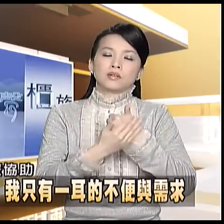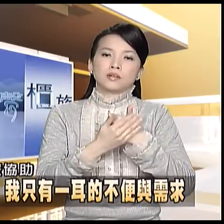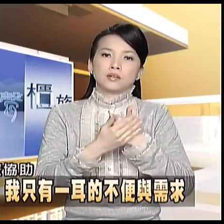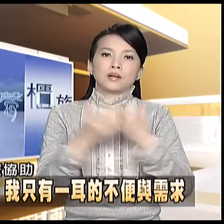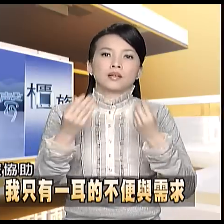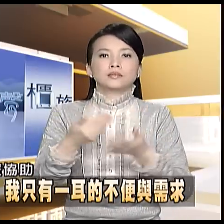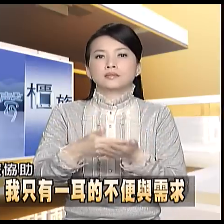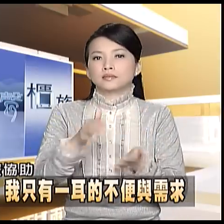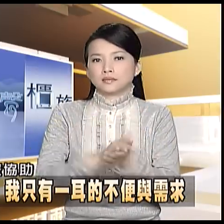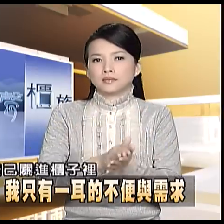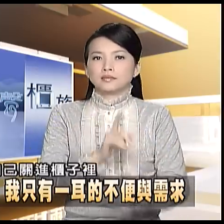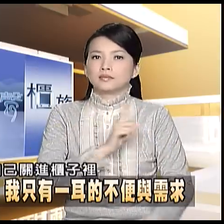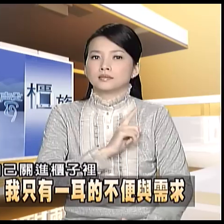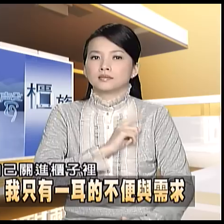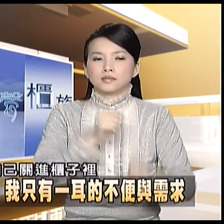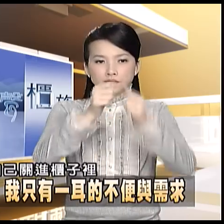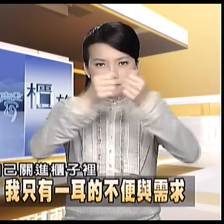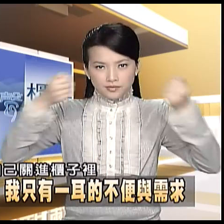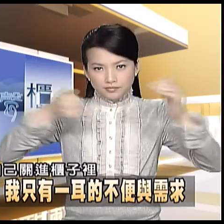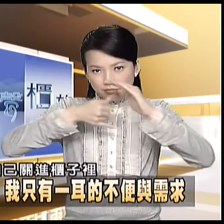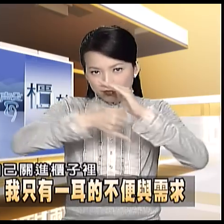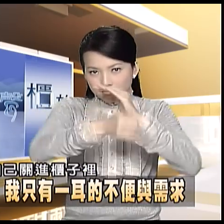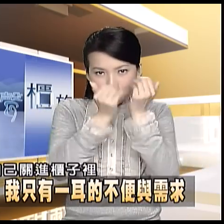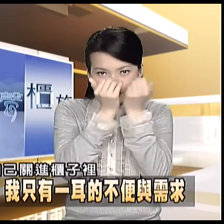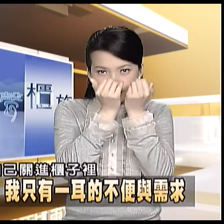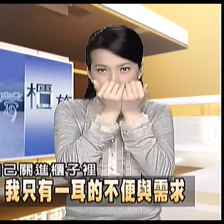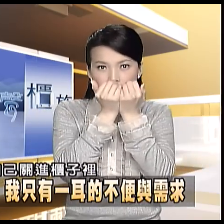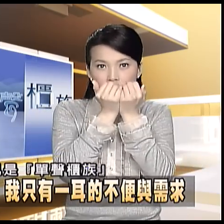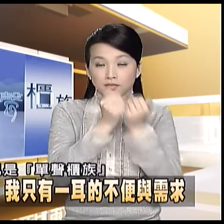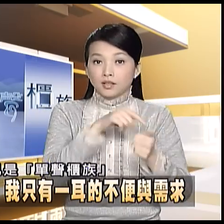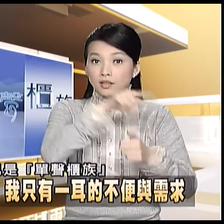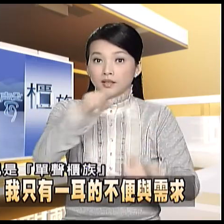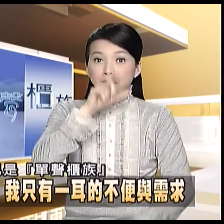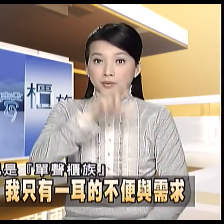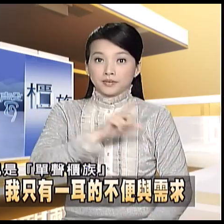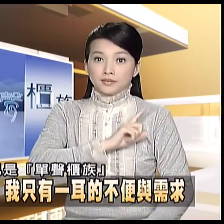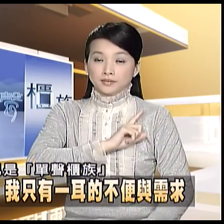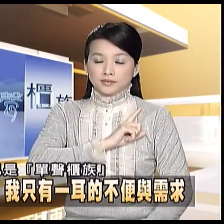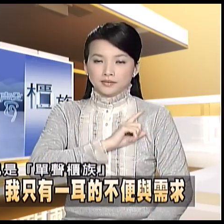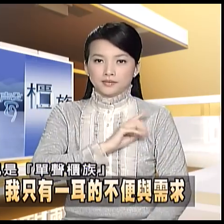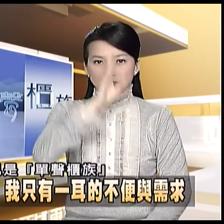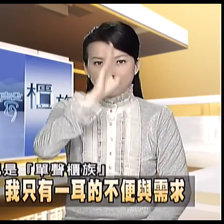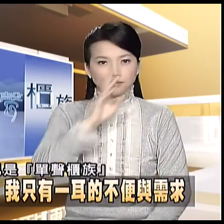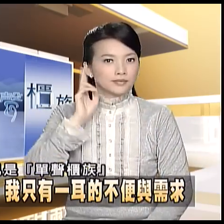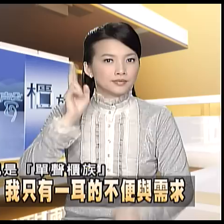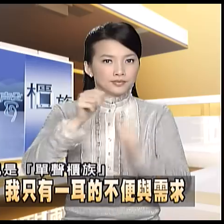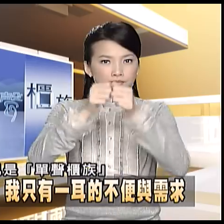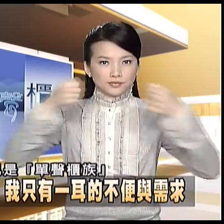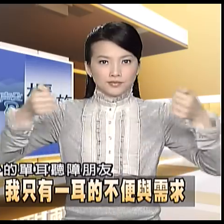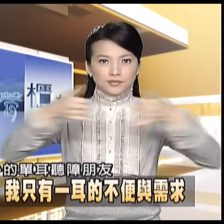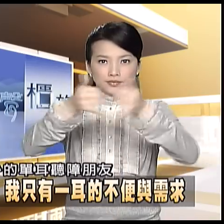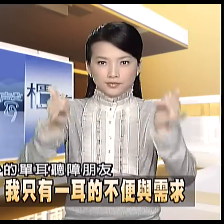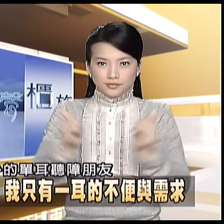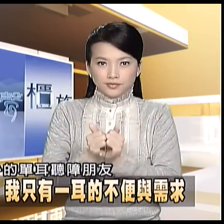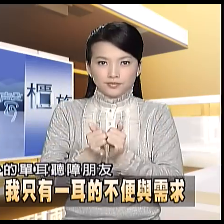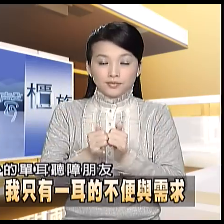疗协助，只能够把自己关进柜子里。他们叫自己是单身贵族。现在有不少的单